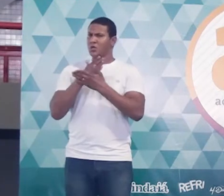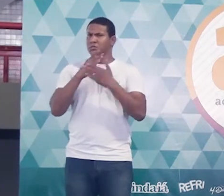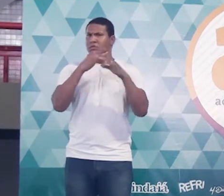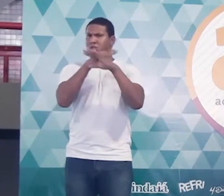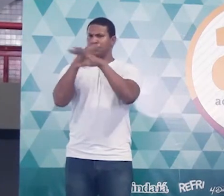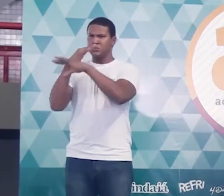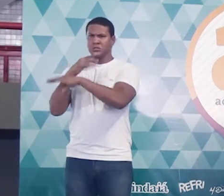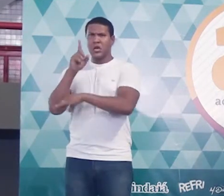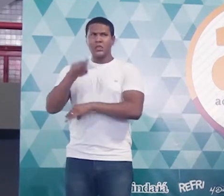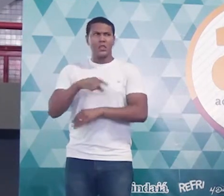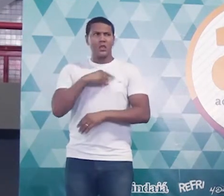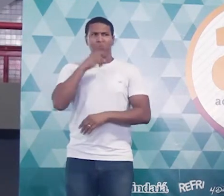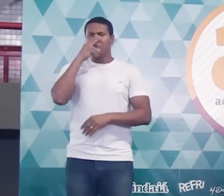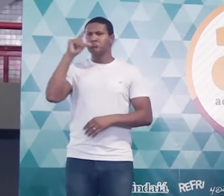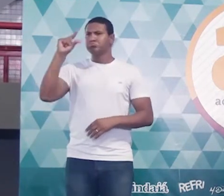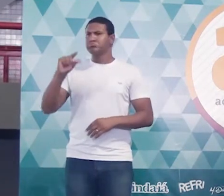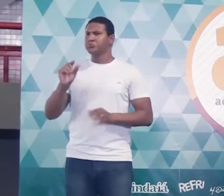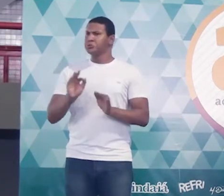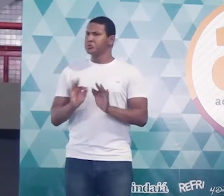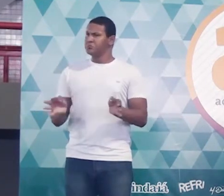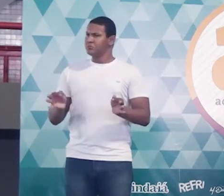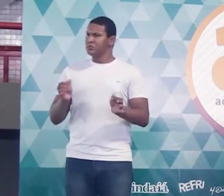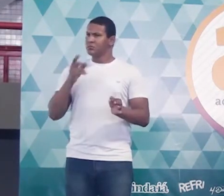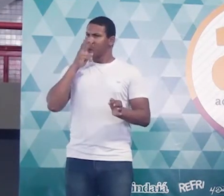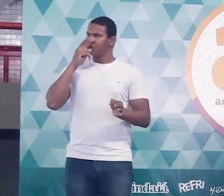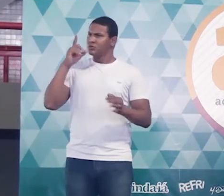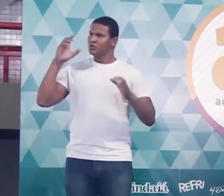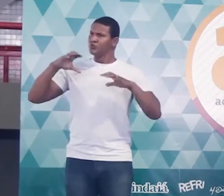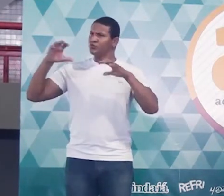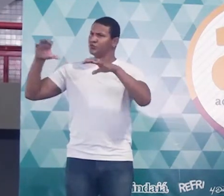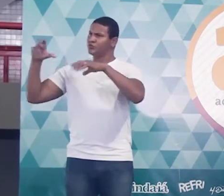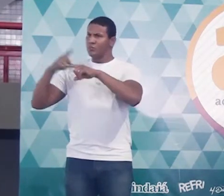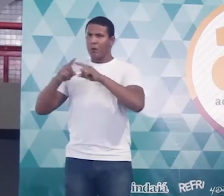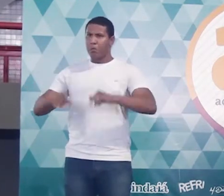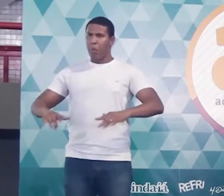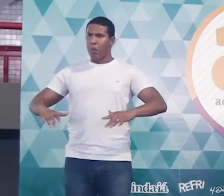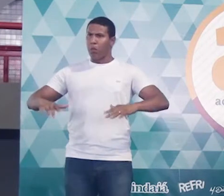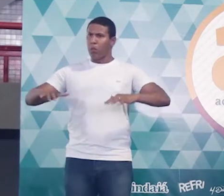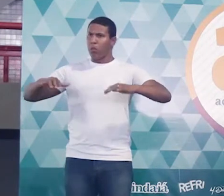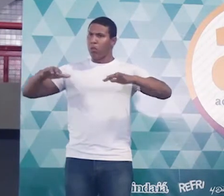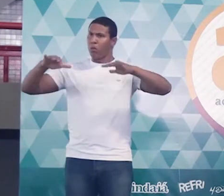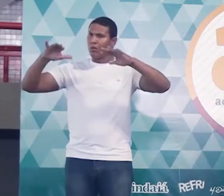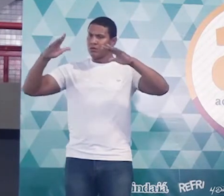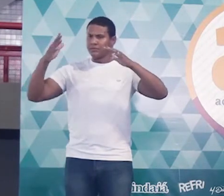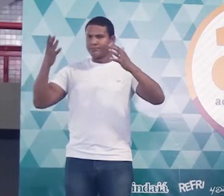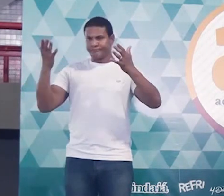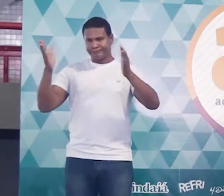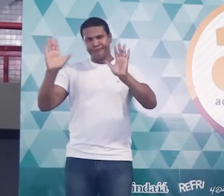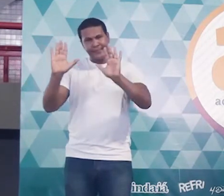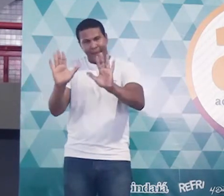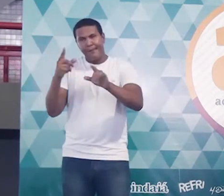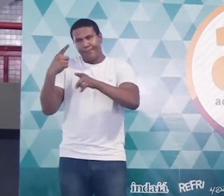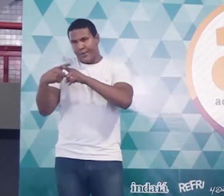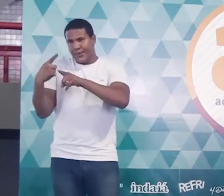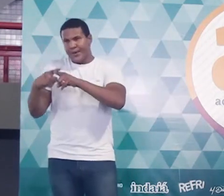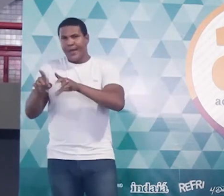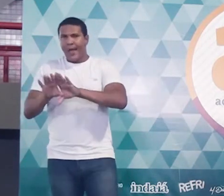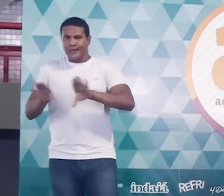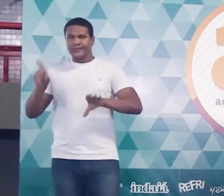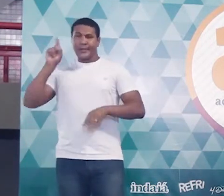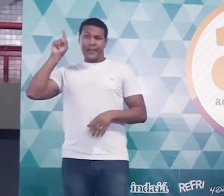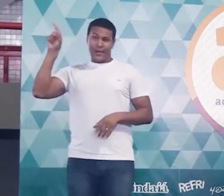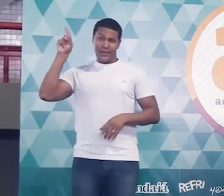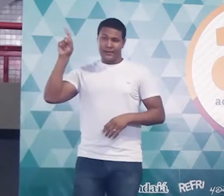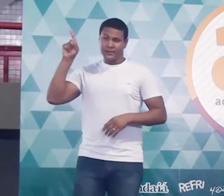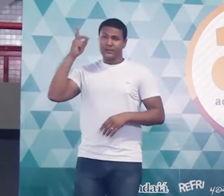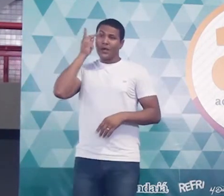Paulo tem poucas áreas de escoamento, tá? Não é só por causa da quantidade de chuva, não.